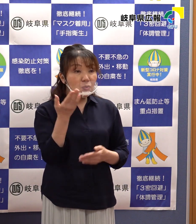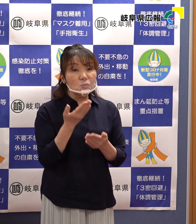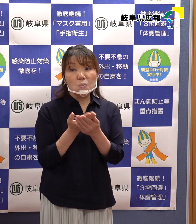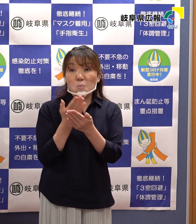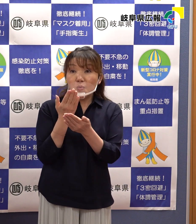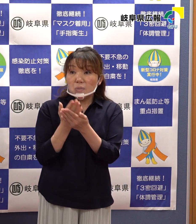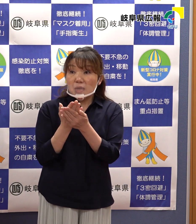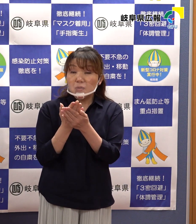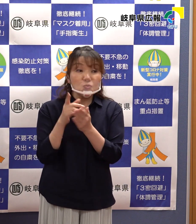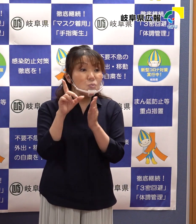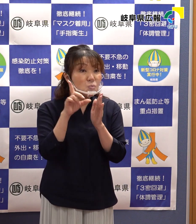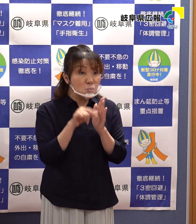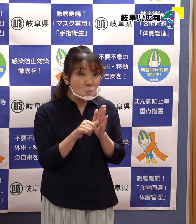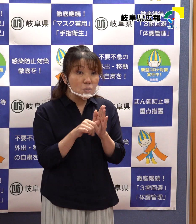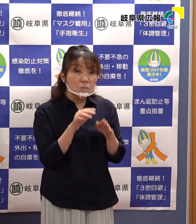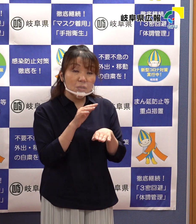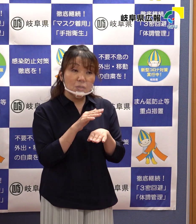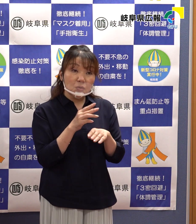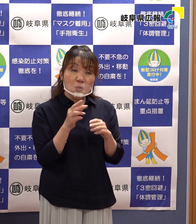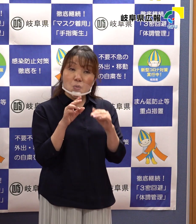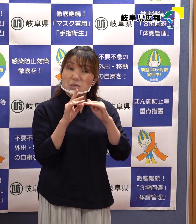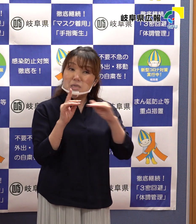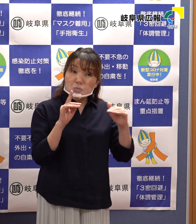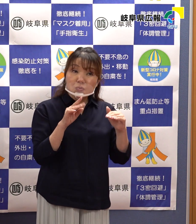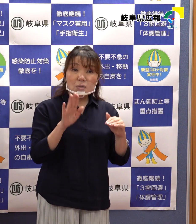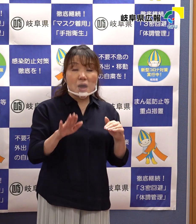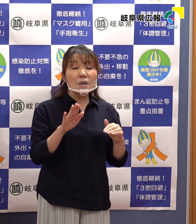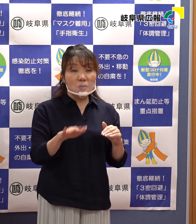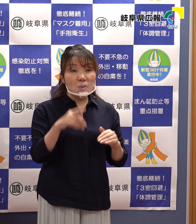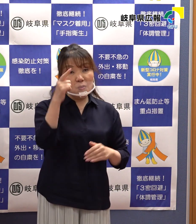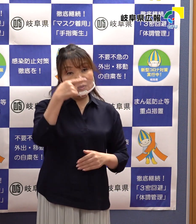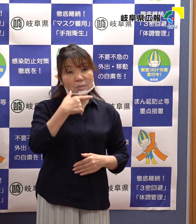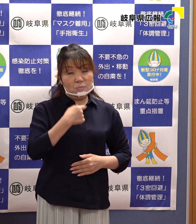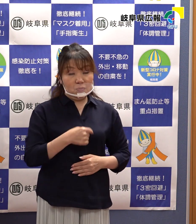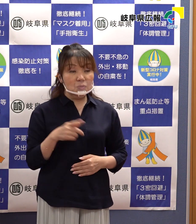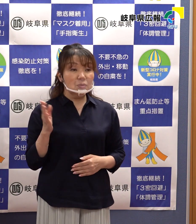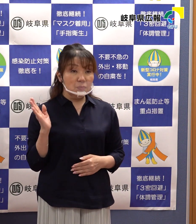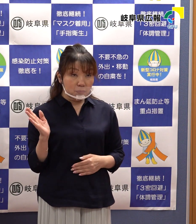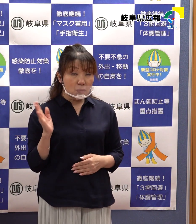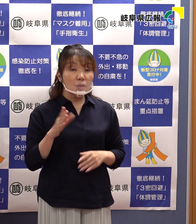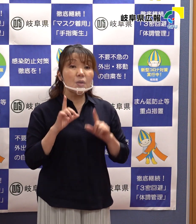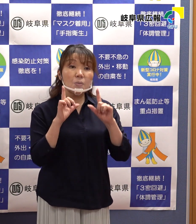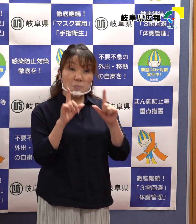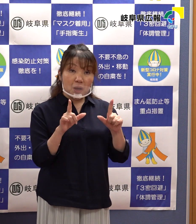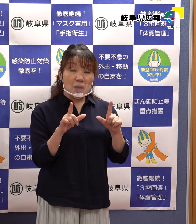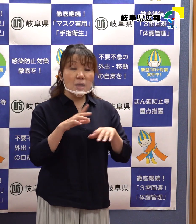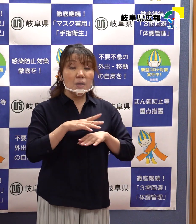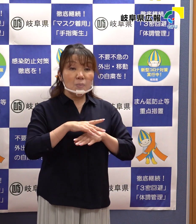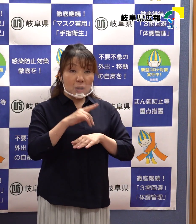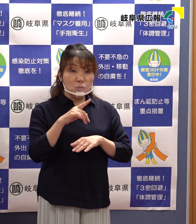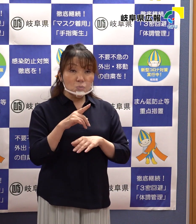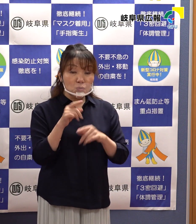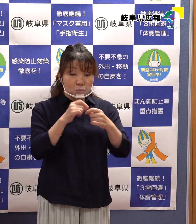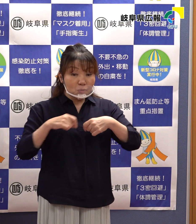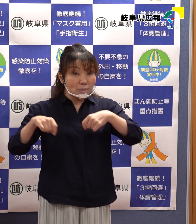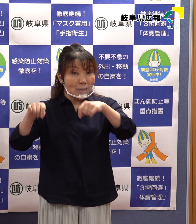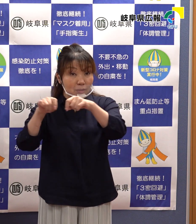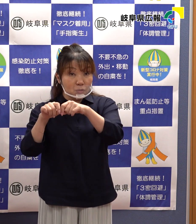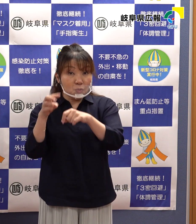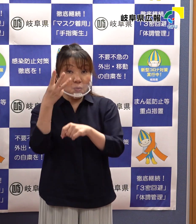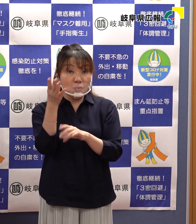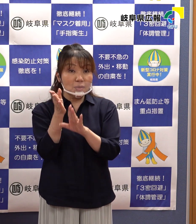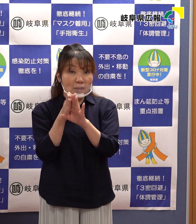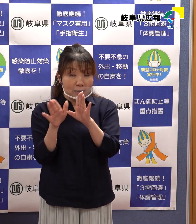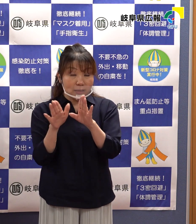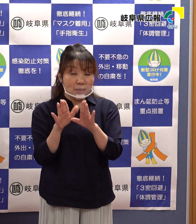んか どれくらいかとか何か考えていることがあれば。 まずですね、関東3県とそれから東